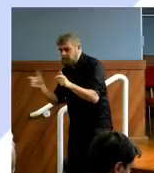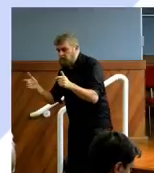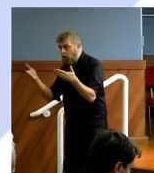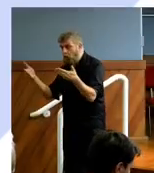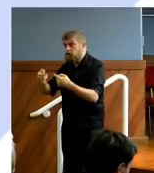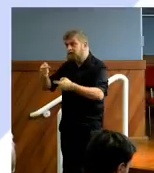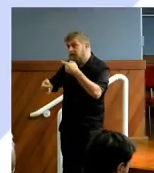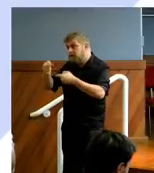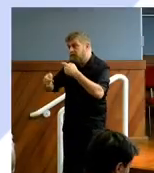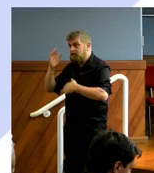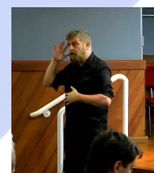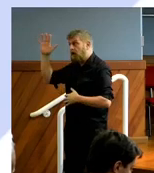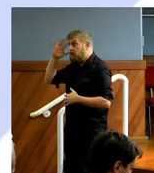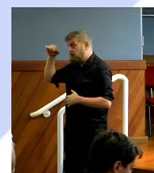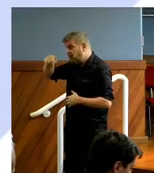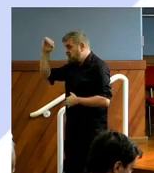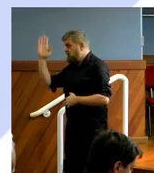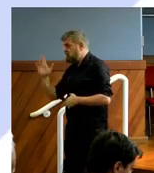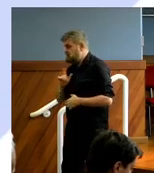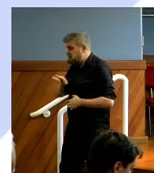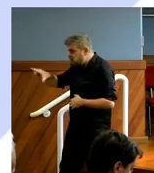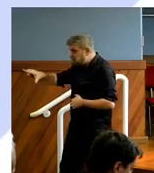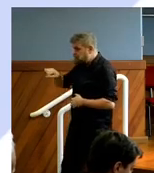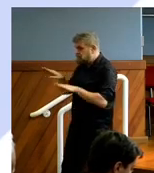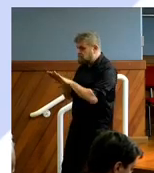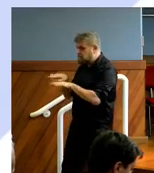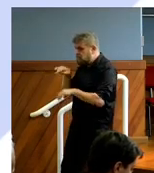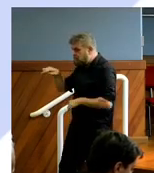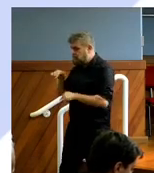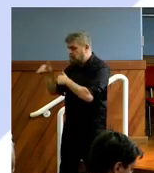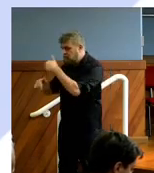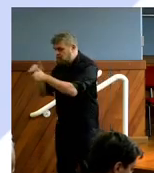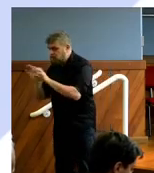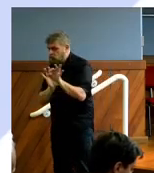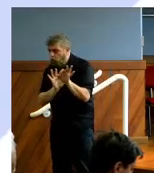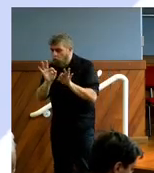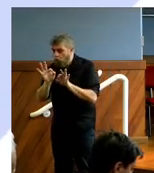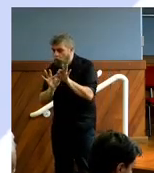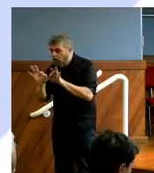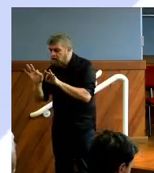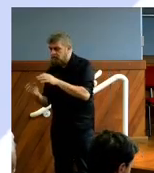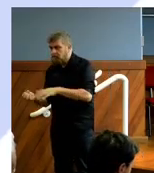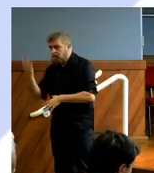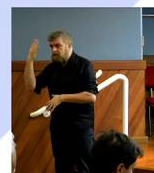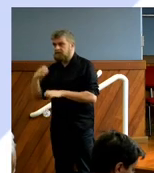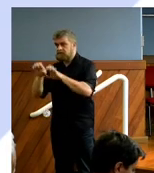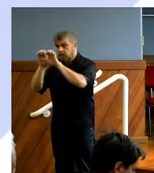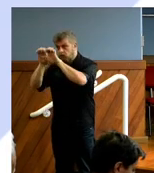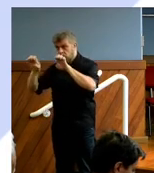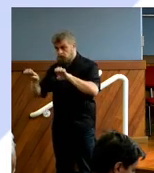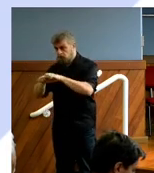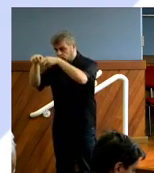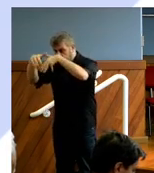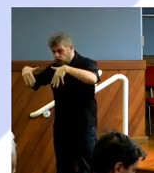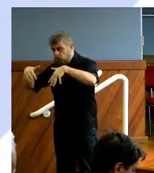que debatem a teoria arquivística no Brasil, tem optado por dizer também que o trabalho de organização, de criação de estruturas